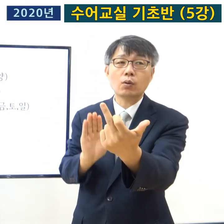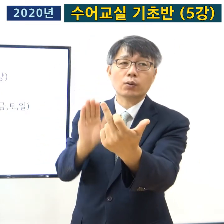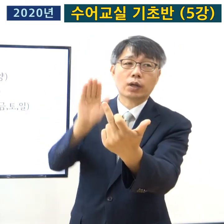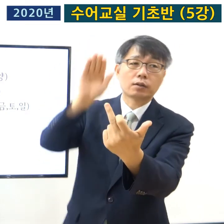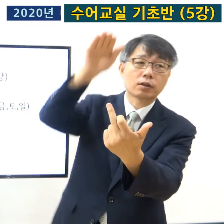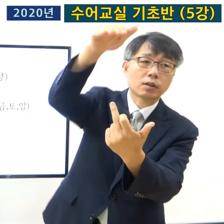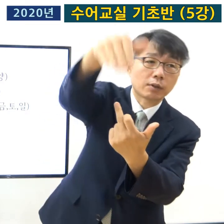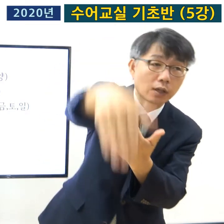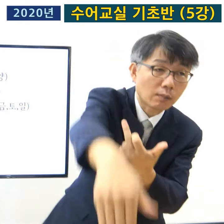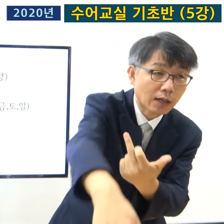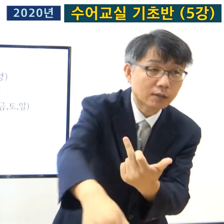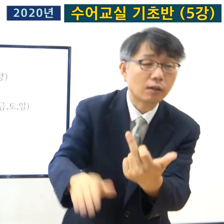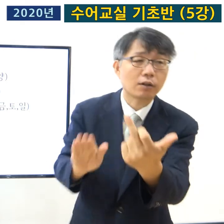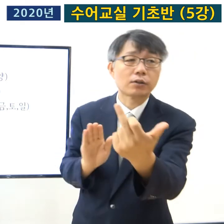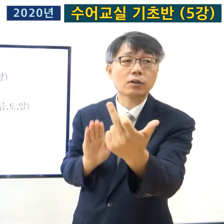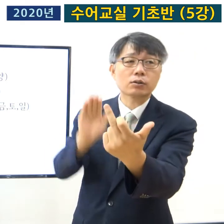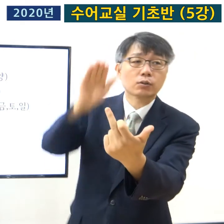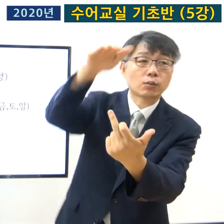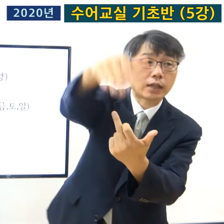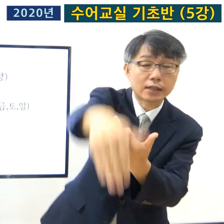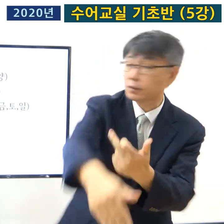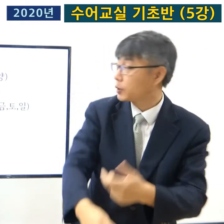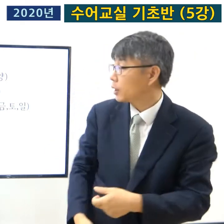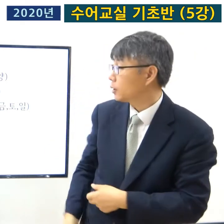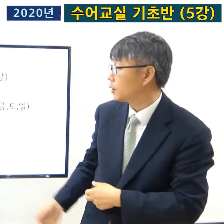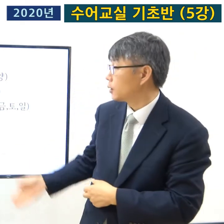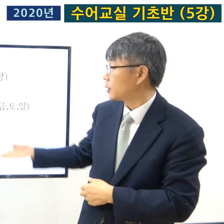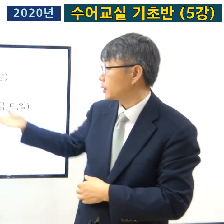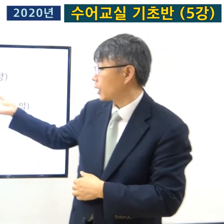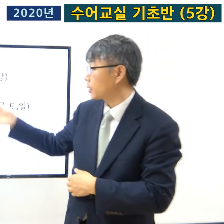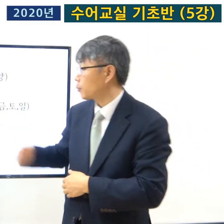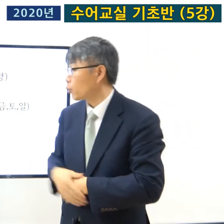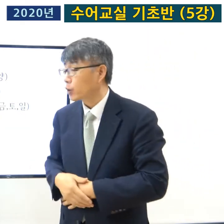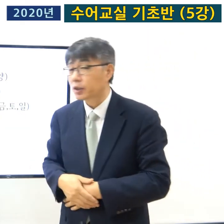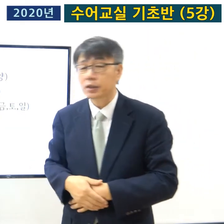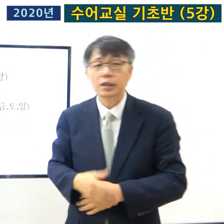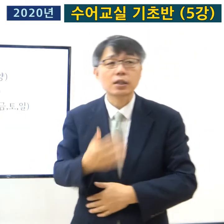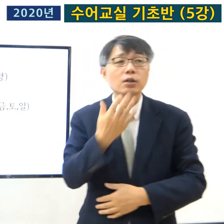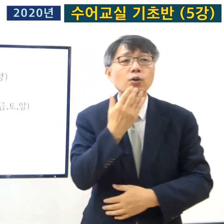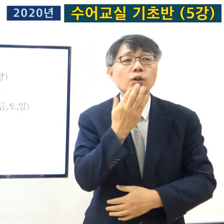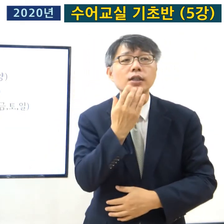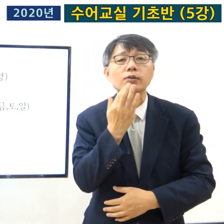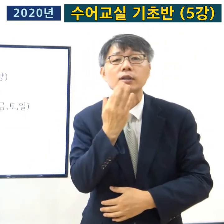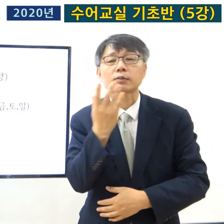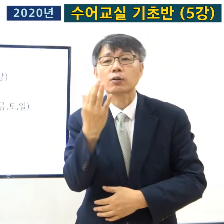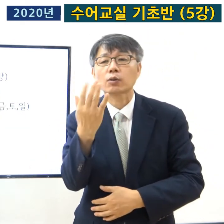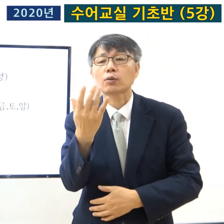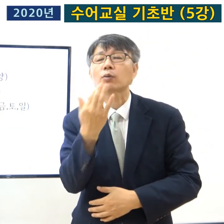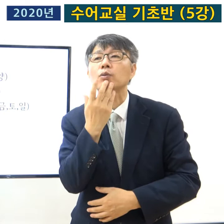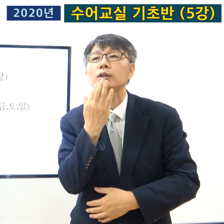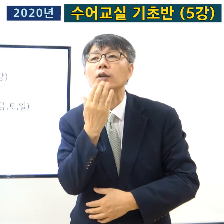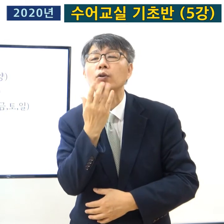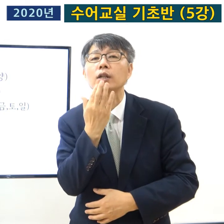이렇게 언덕처럼 이렇게 넘어가는 거 언덕, 동산 이랍니다. 자, 그 다음에 요일은 여기서 나온다고 했습니다. 자,